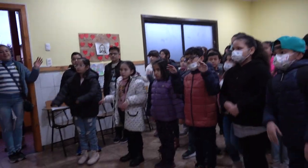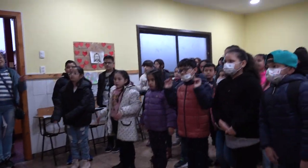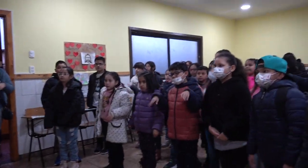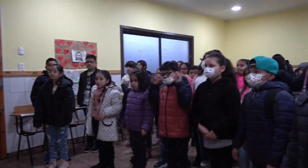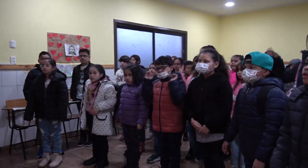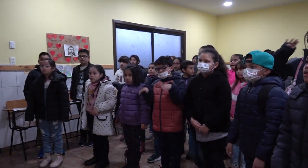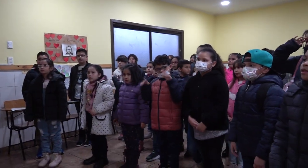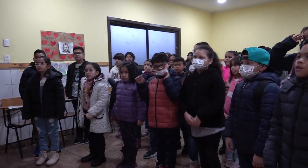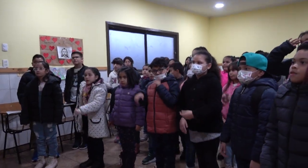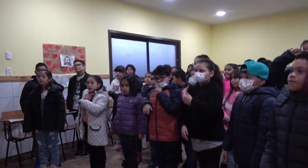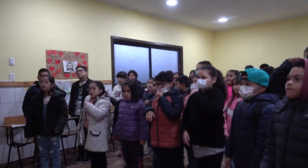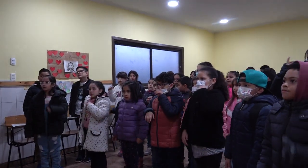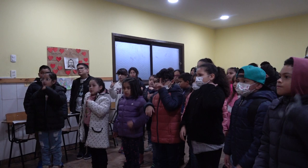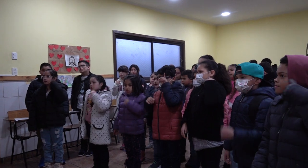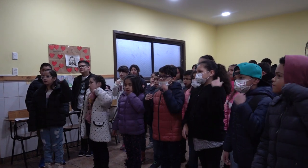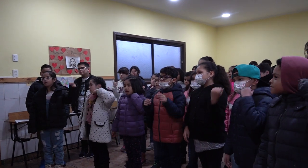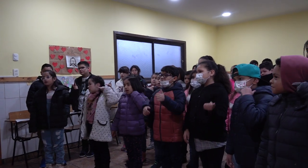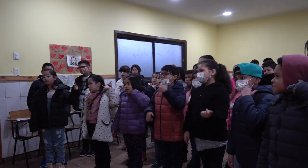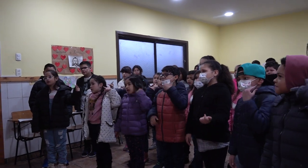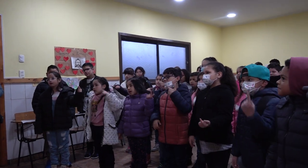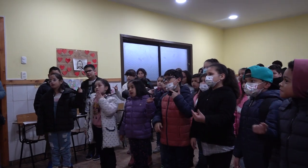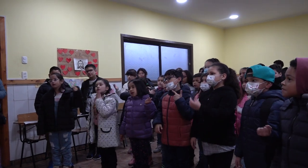esos angelitos, que